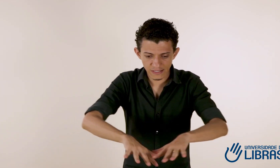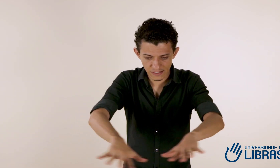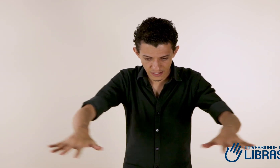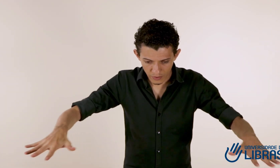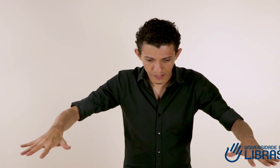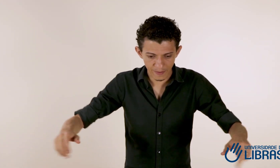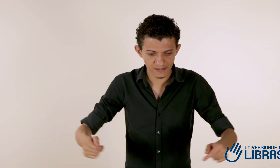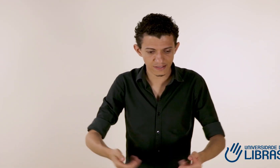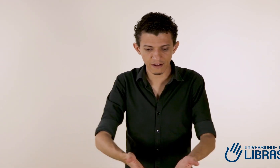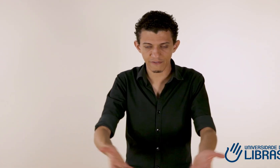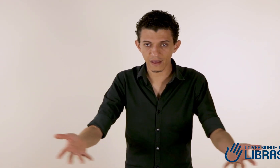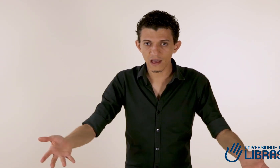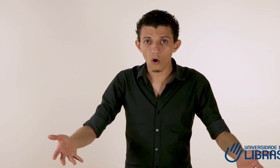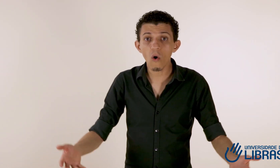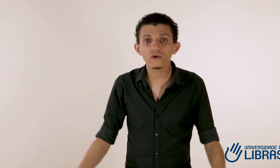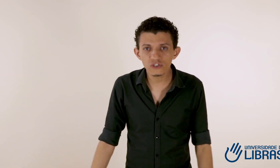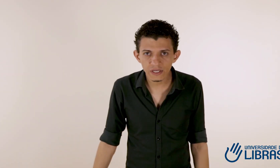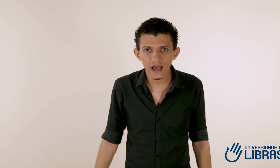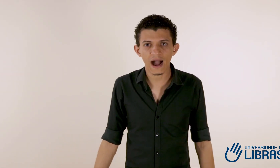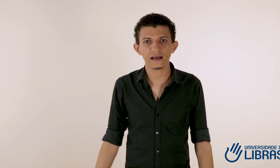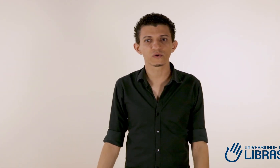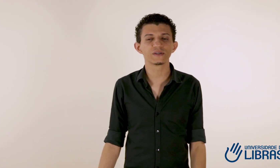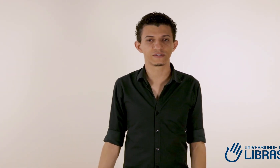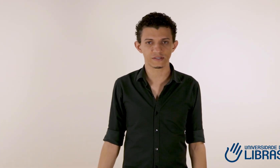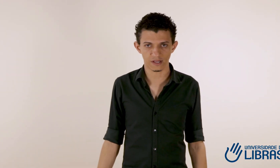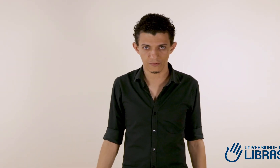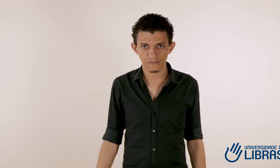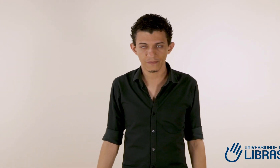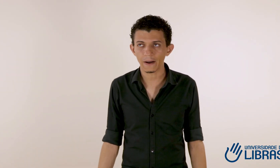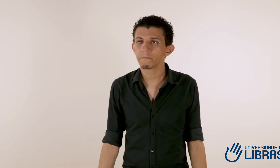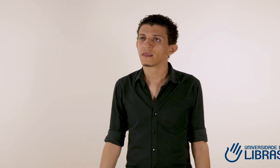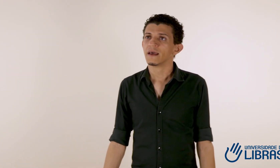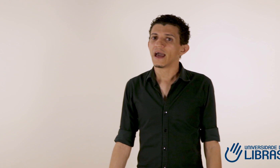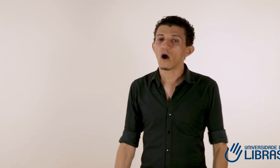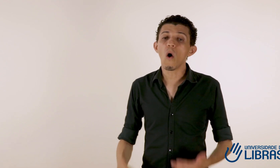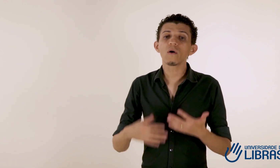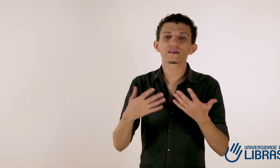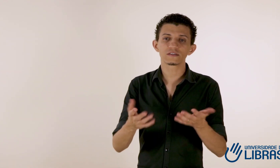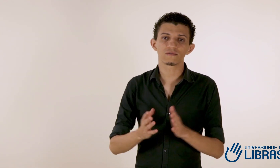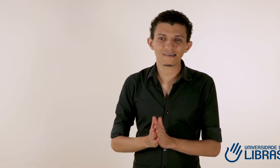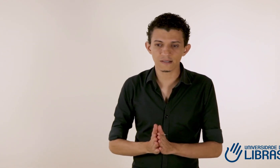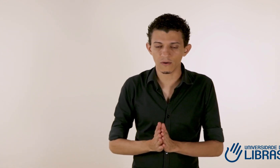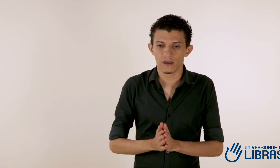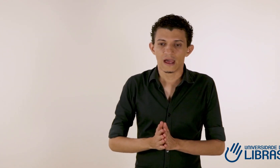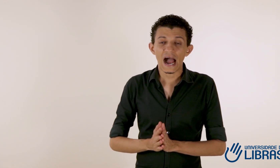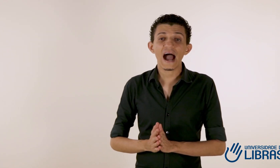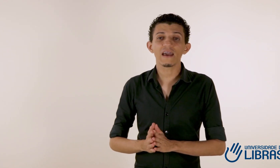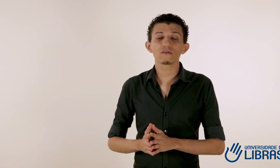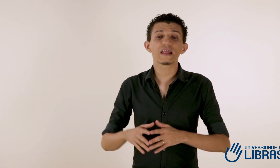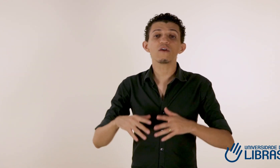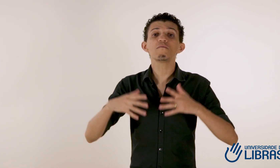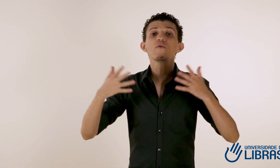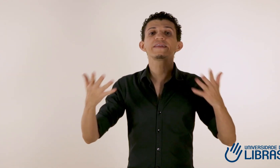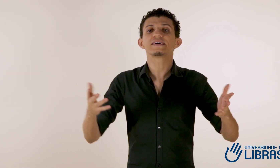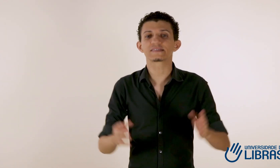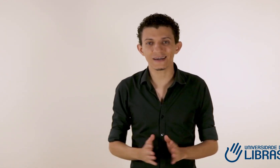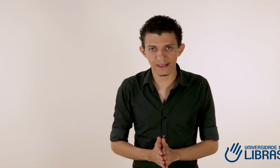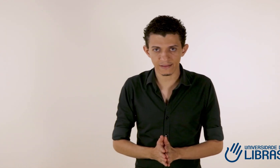esse sinal aqui para descrever onde as coisas estão. Tá? Outra situação, eu tenho muitas